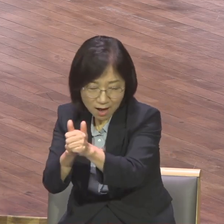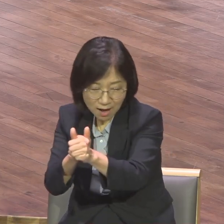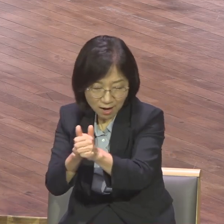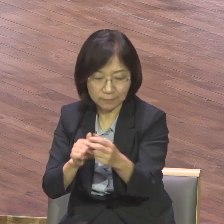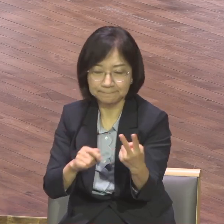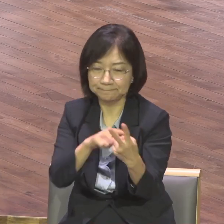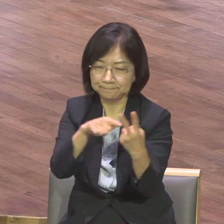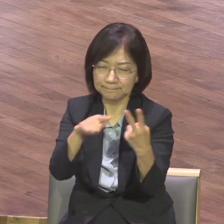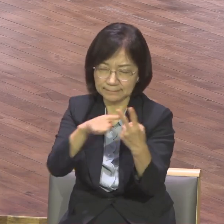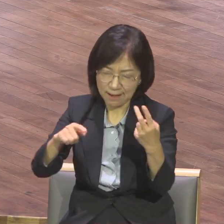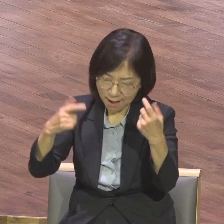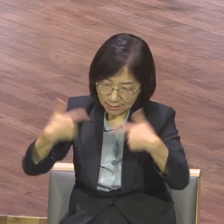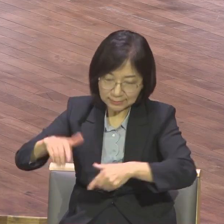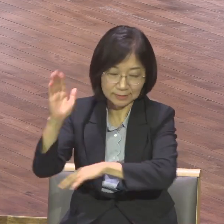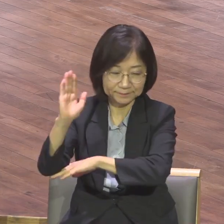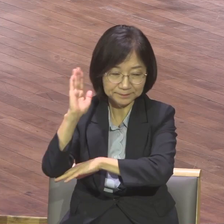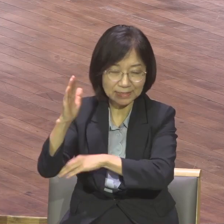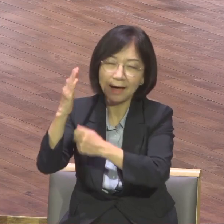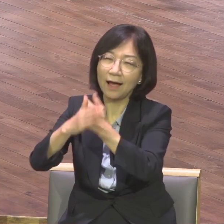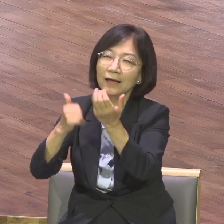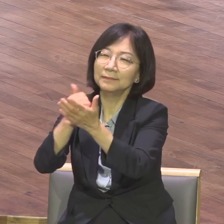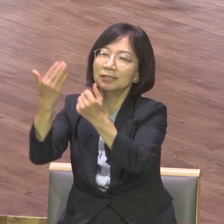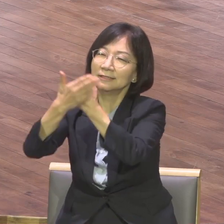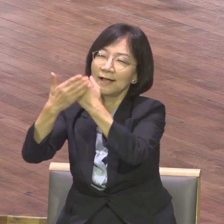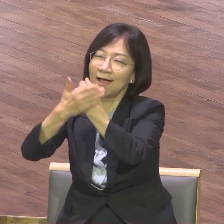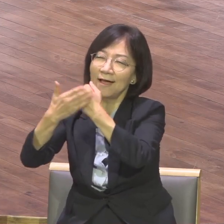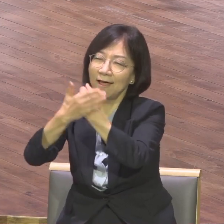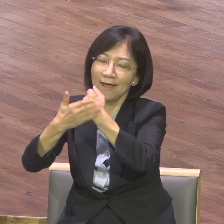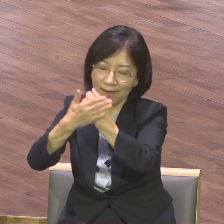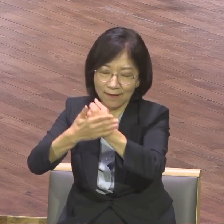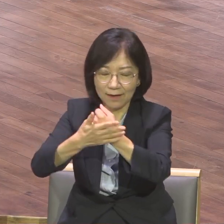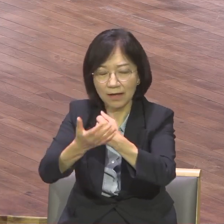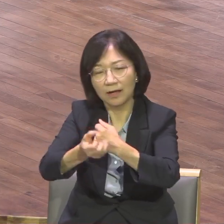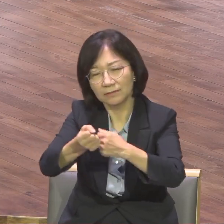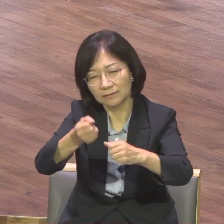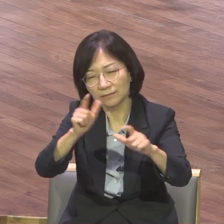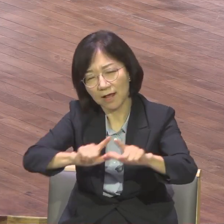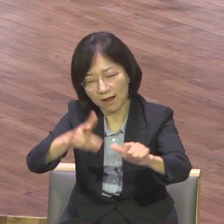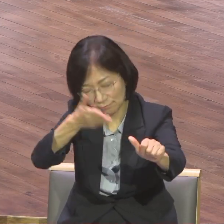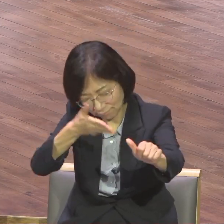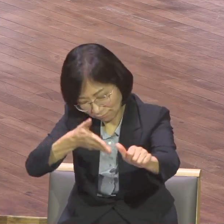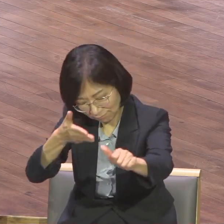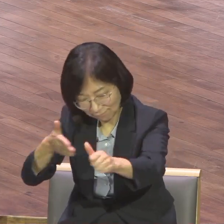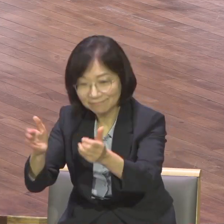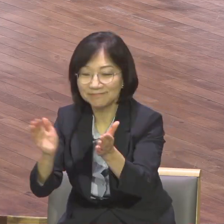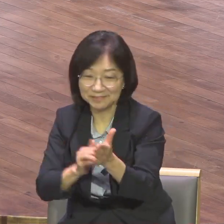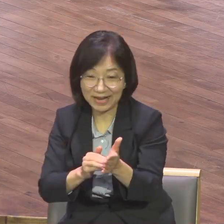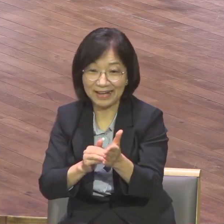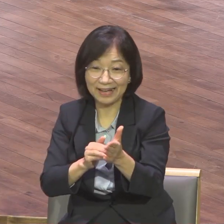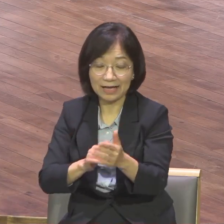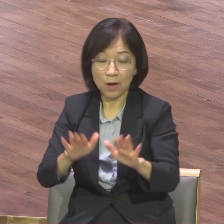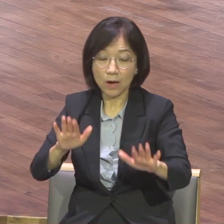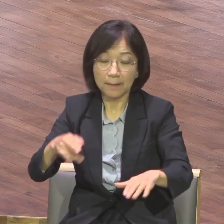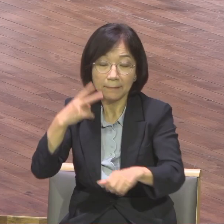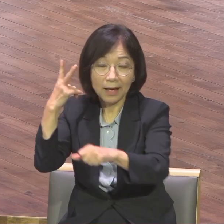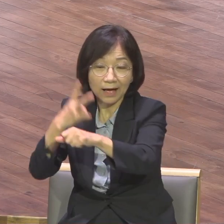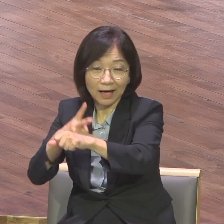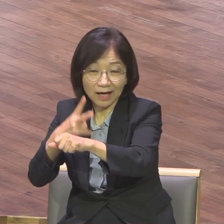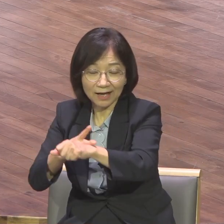말하고 항상 하나님의 은혜 가운데 있으라 권하니라. 바울과 바나바가